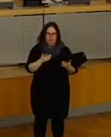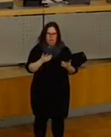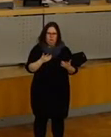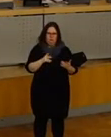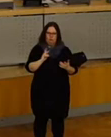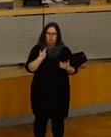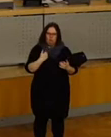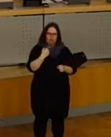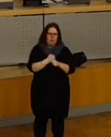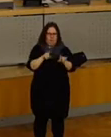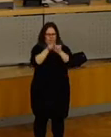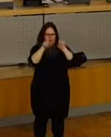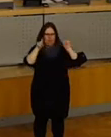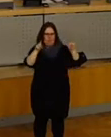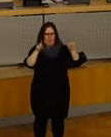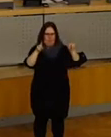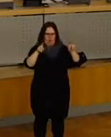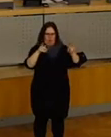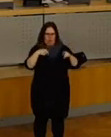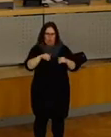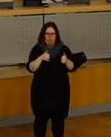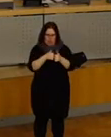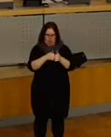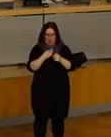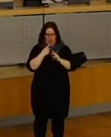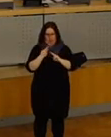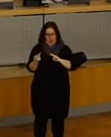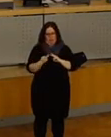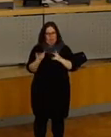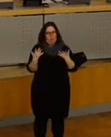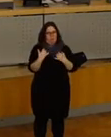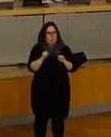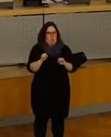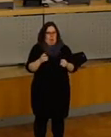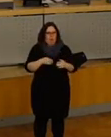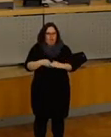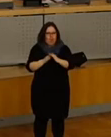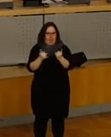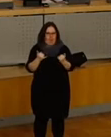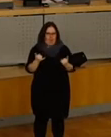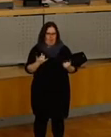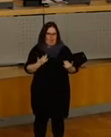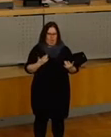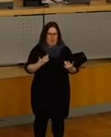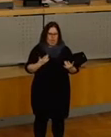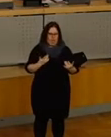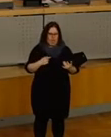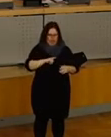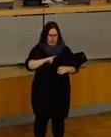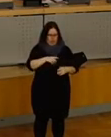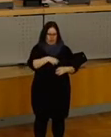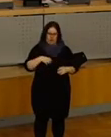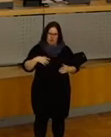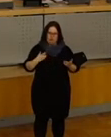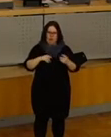es ging ja immer um die frage was können wir aus dieser partnerschaft machen und wo können wir als dresdner